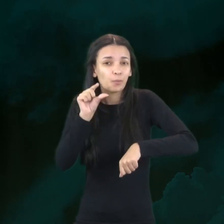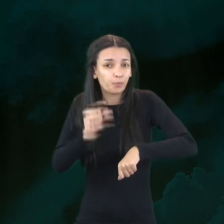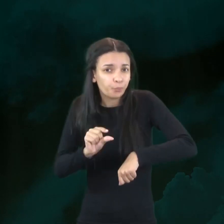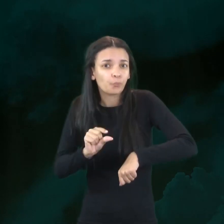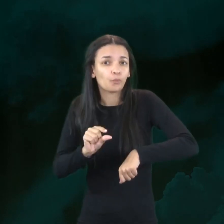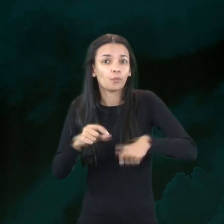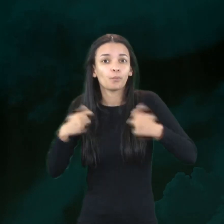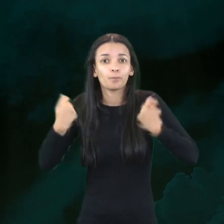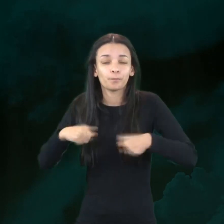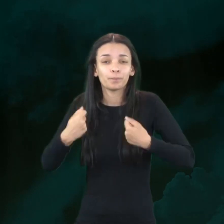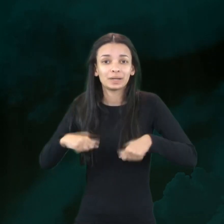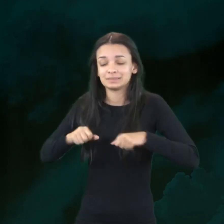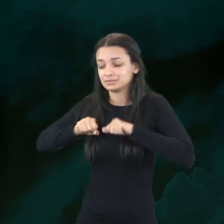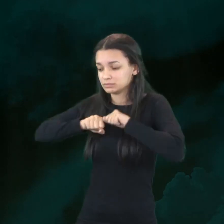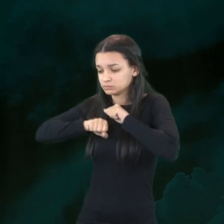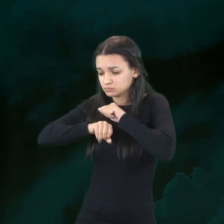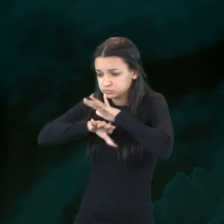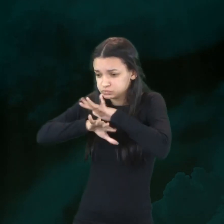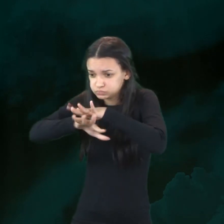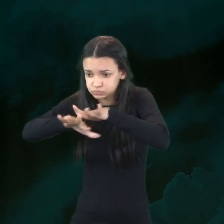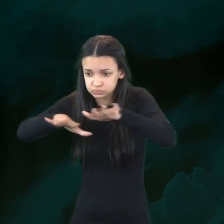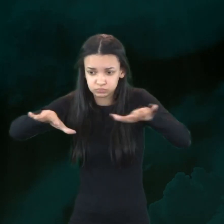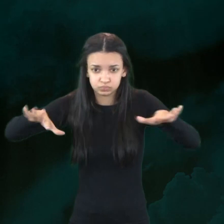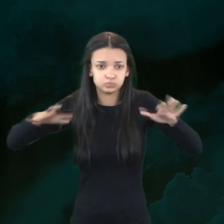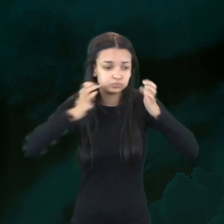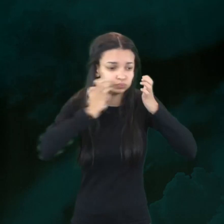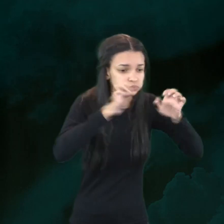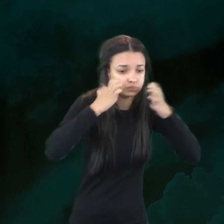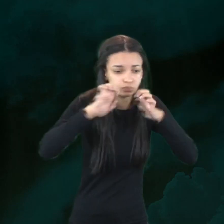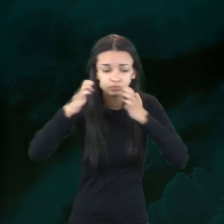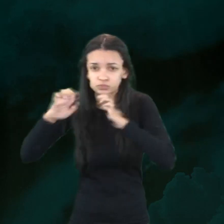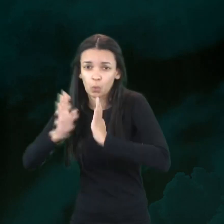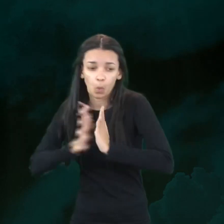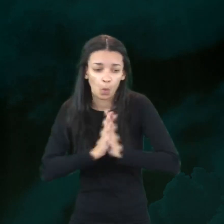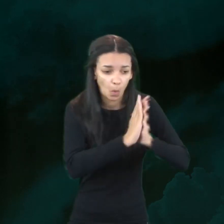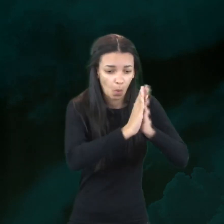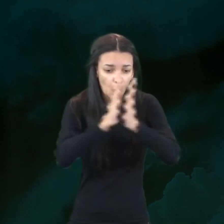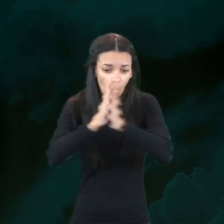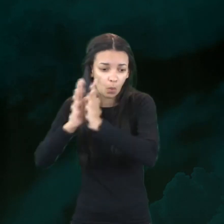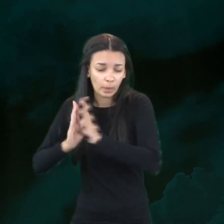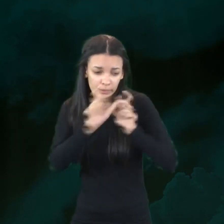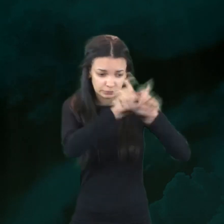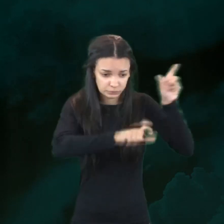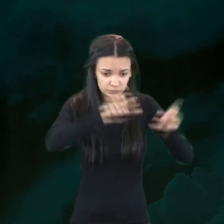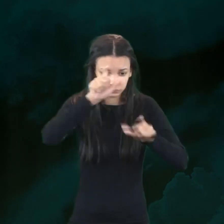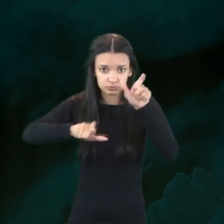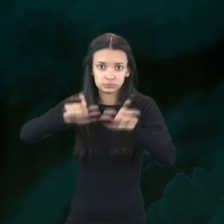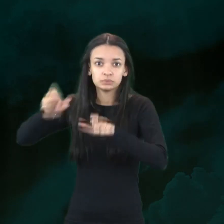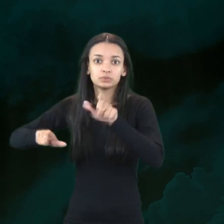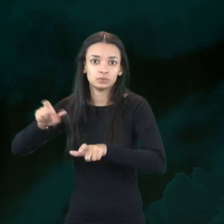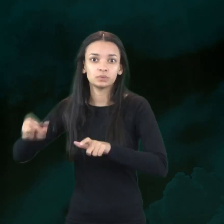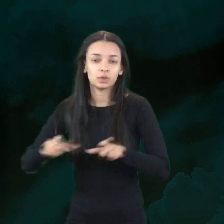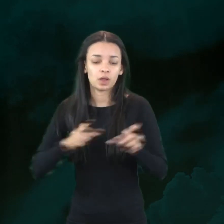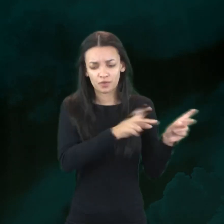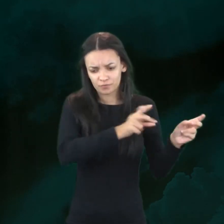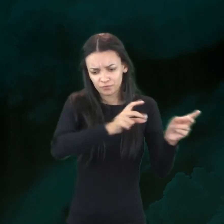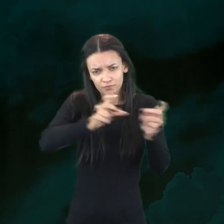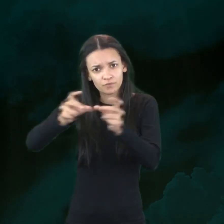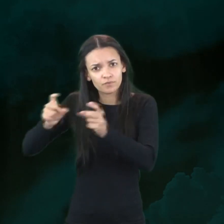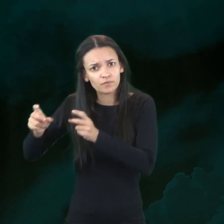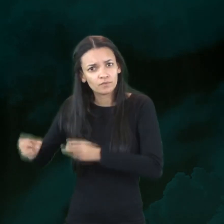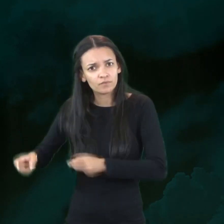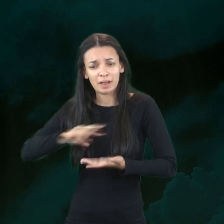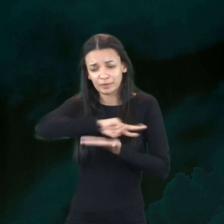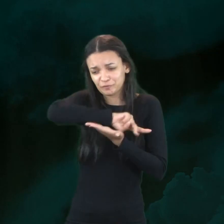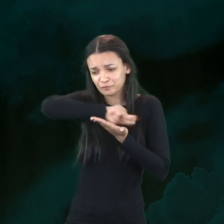número possível de pessoas, oram com muitas pessoas, por muitas pessoas, e distribuem, semeiam livros para